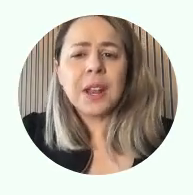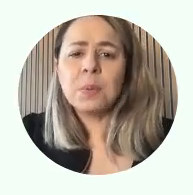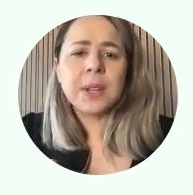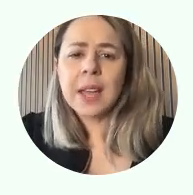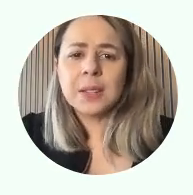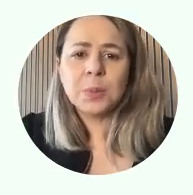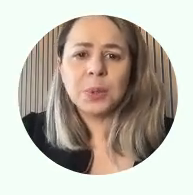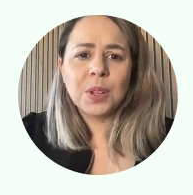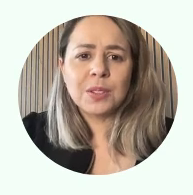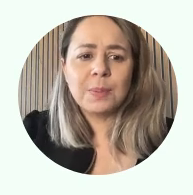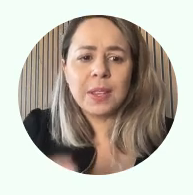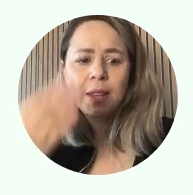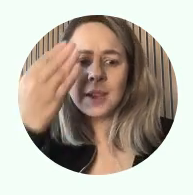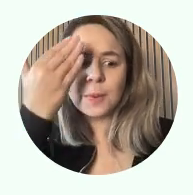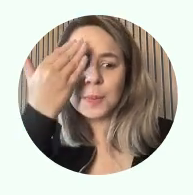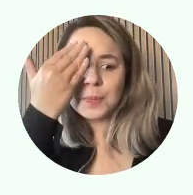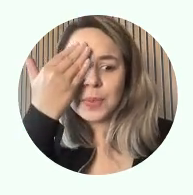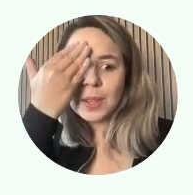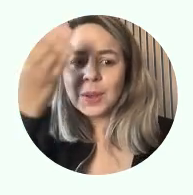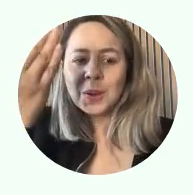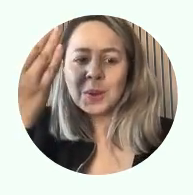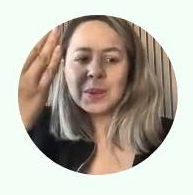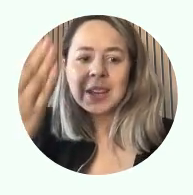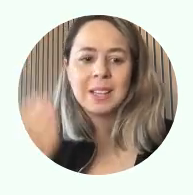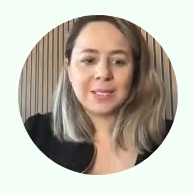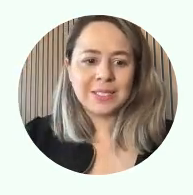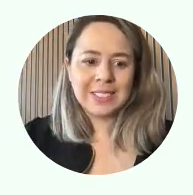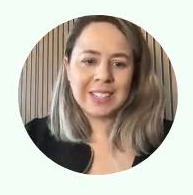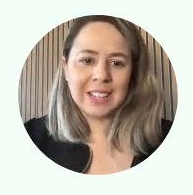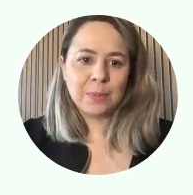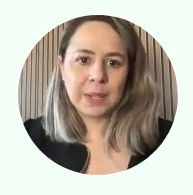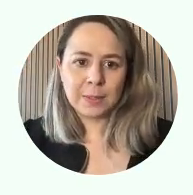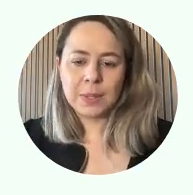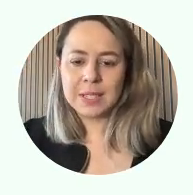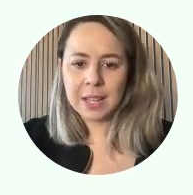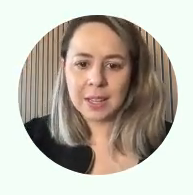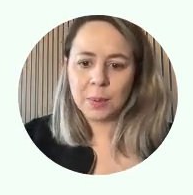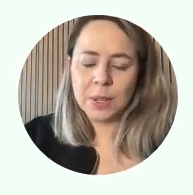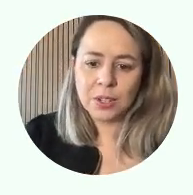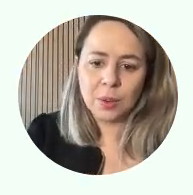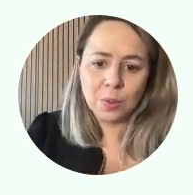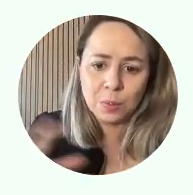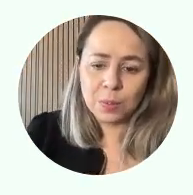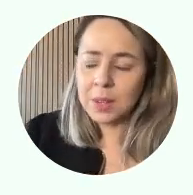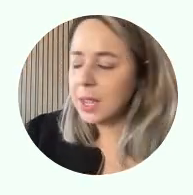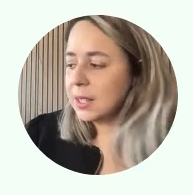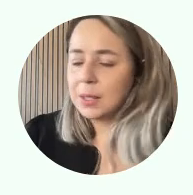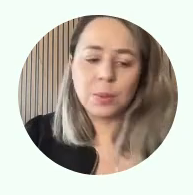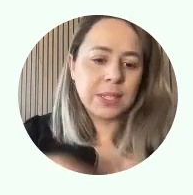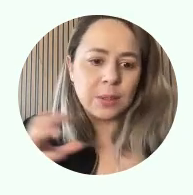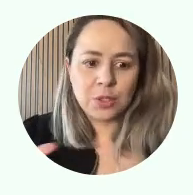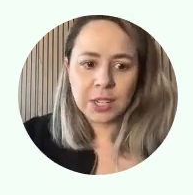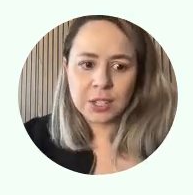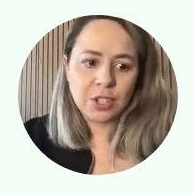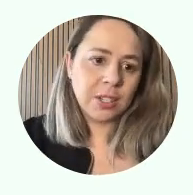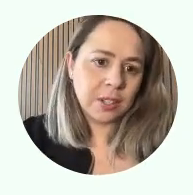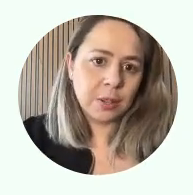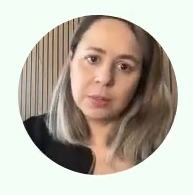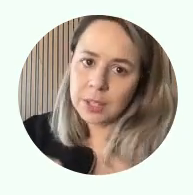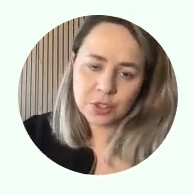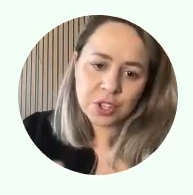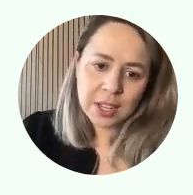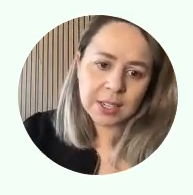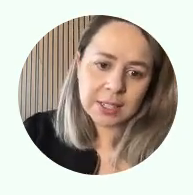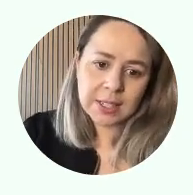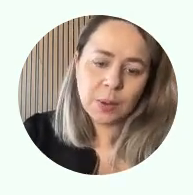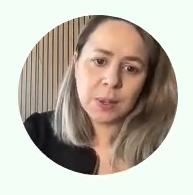vamos falar obrigado para o nosso amiguinho? Obrigado, tá? Para expressar realmente alguma situação de gratidão,